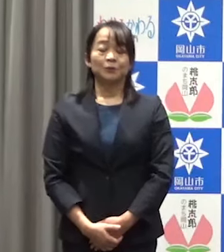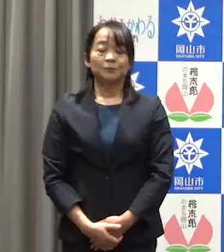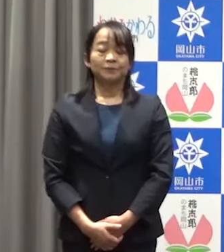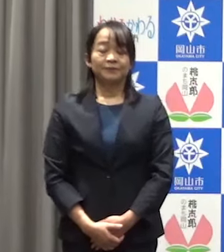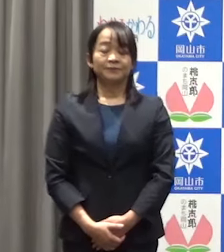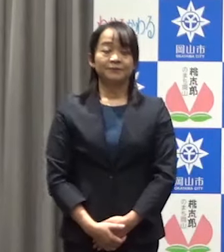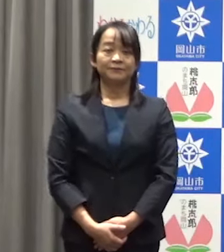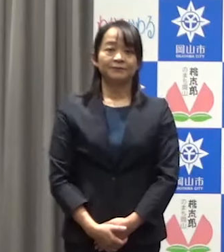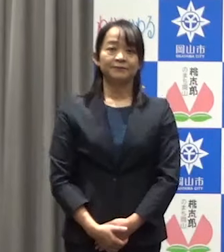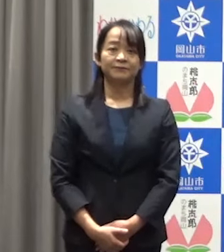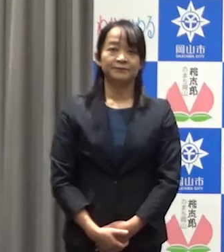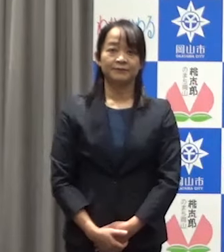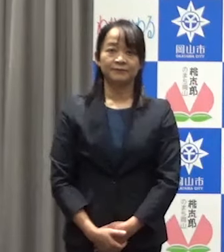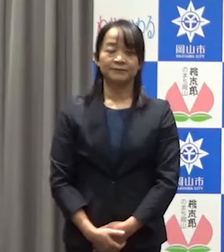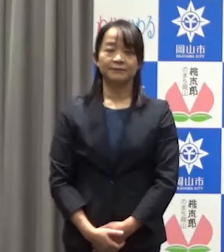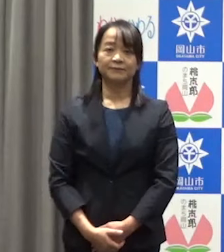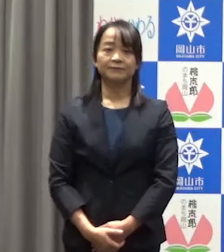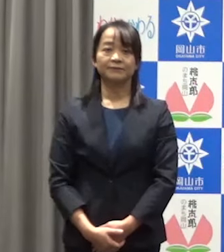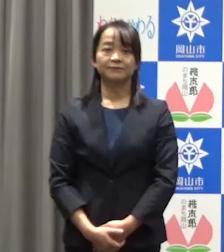はい。